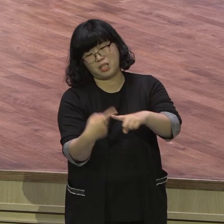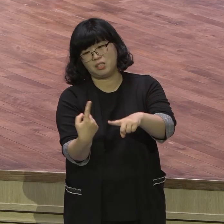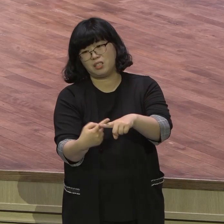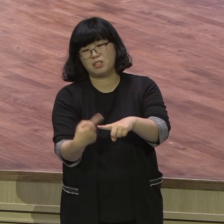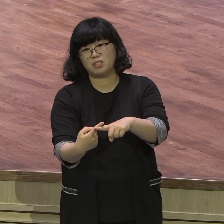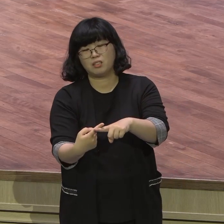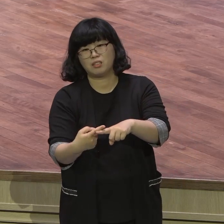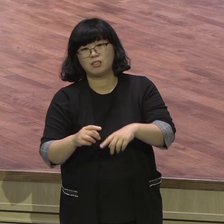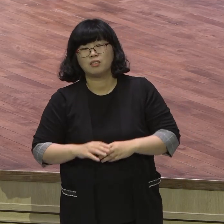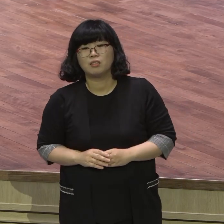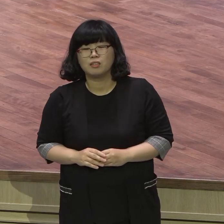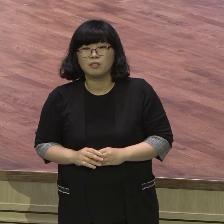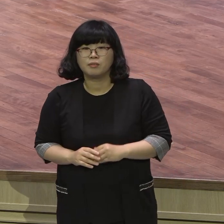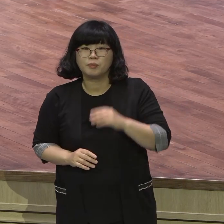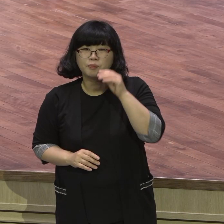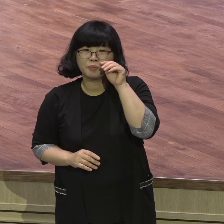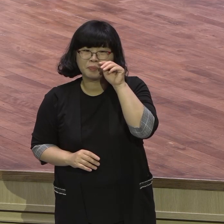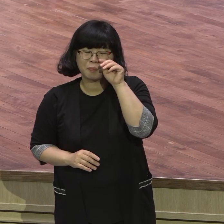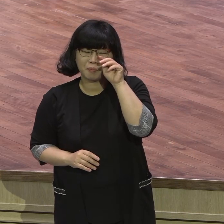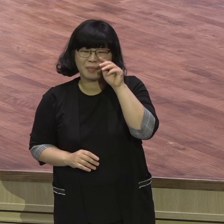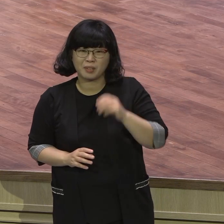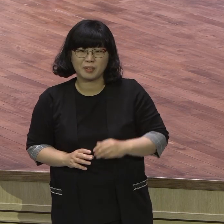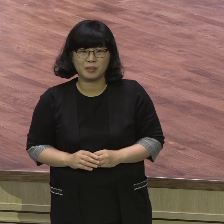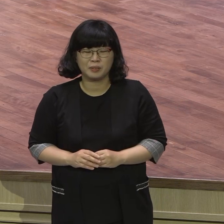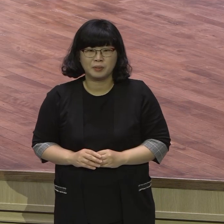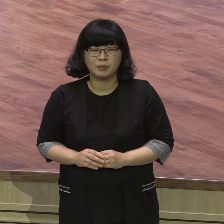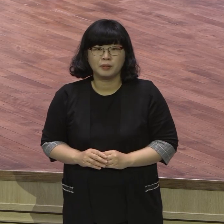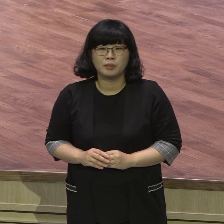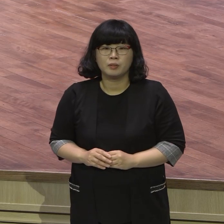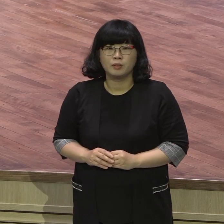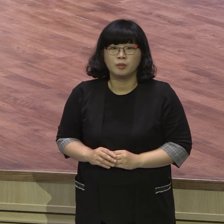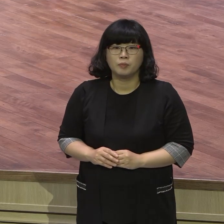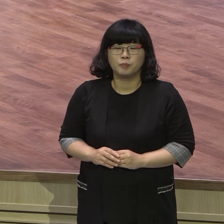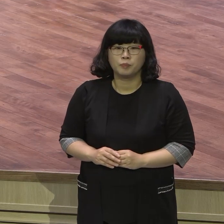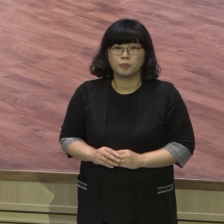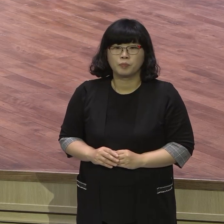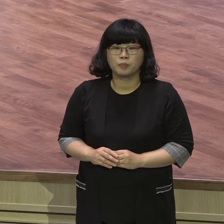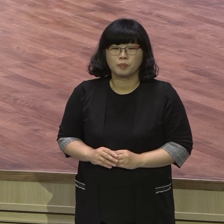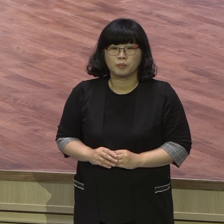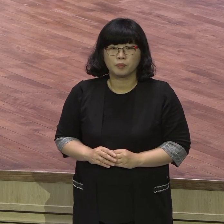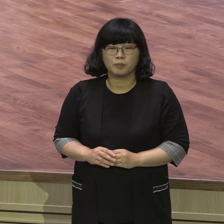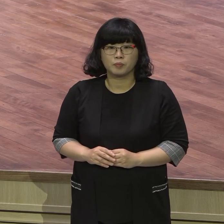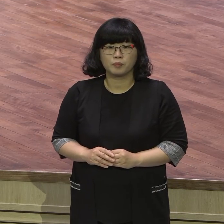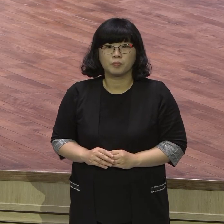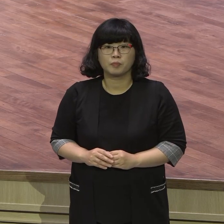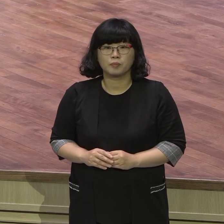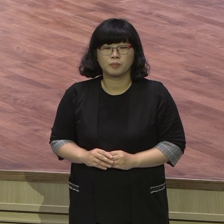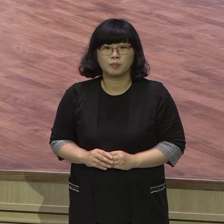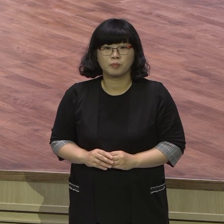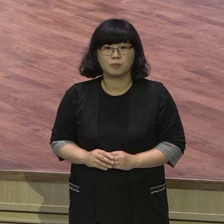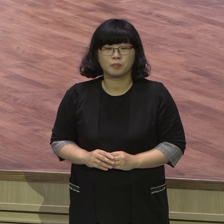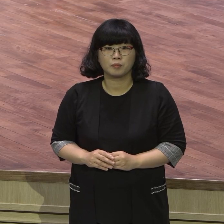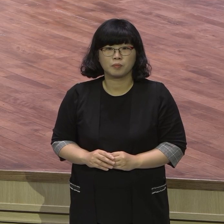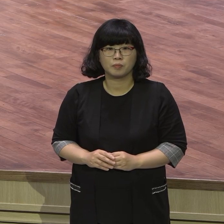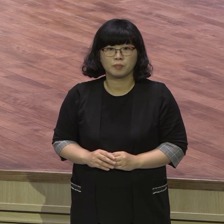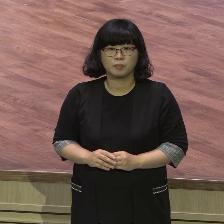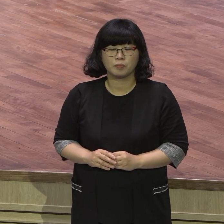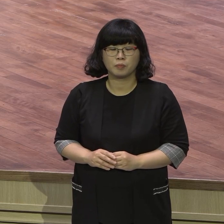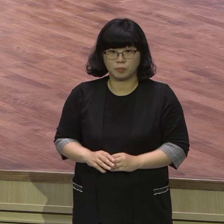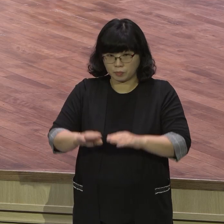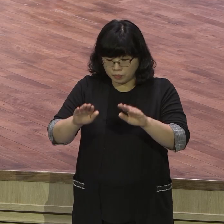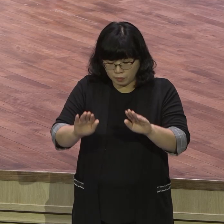은약으로 은약으로 맺어진 부부관계였어요 성경에서 보면 부부관계라니까 이스라엘과